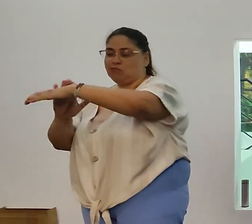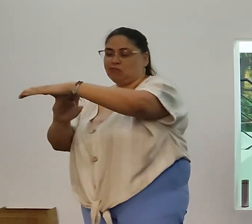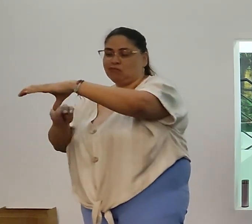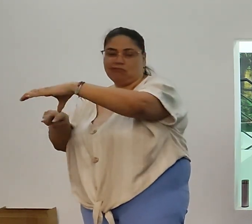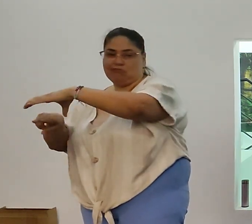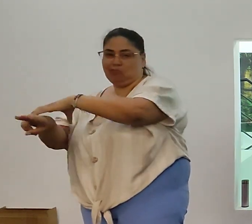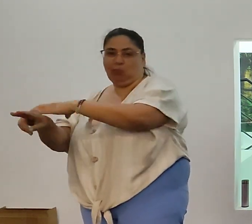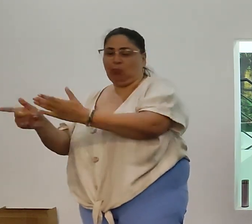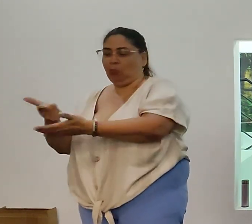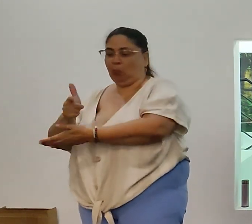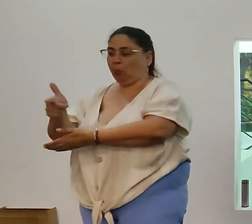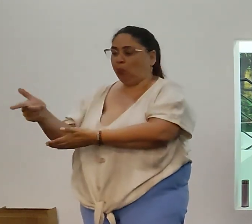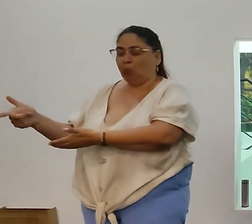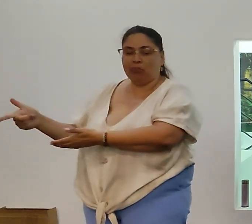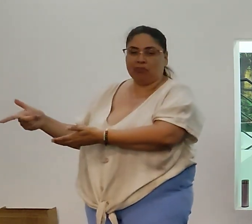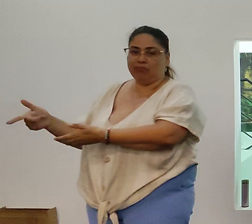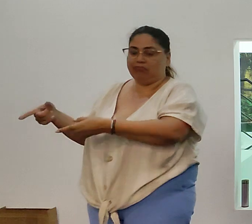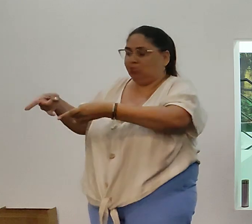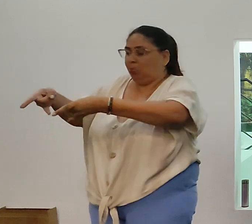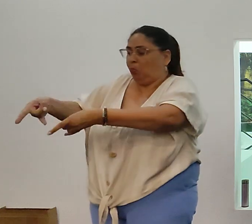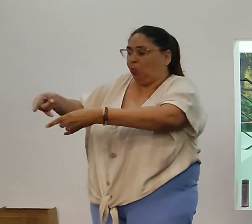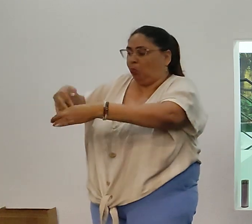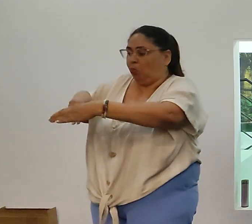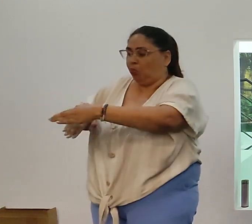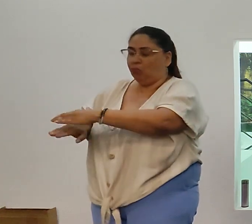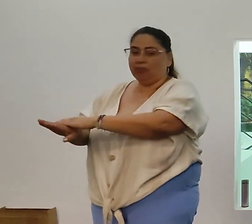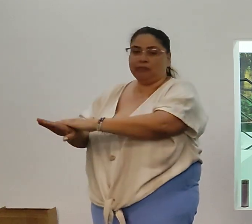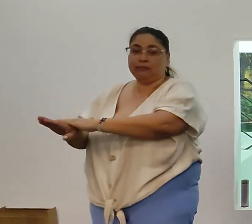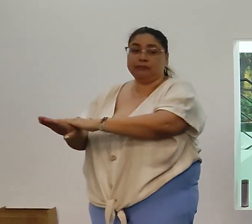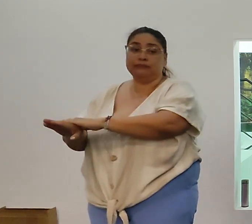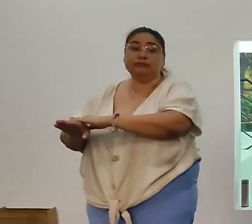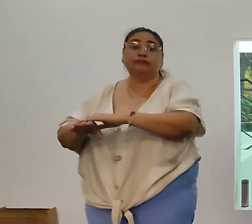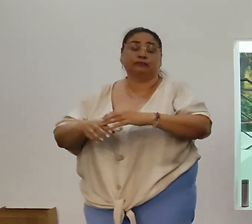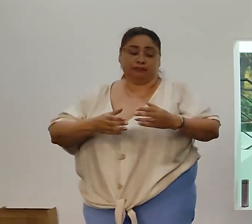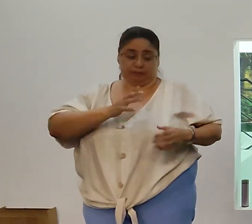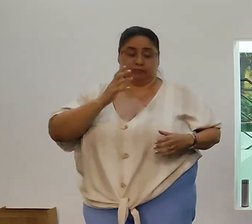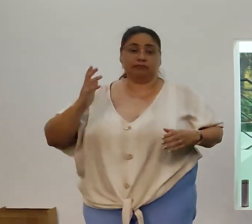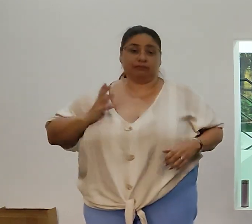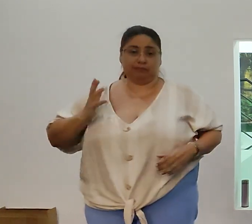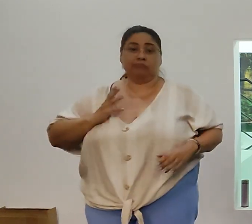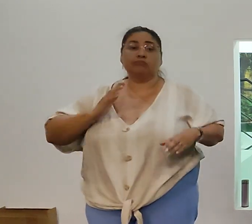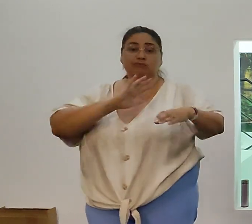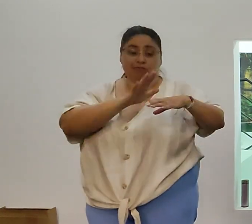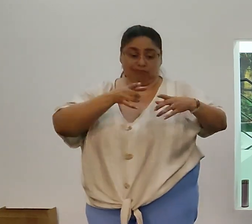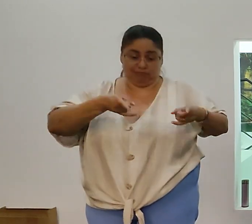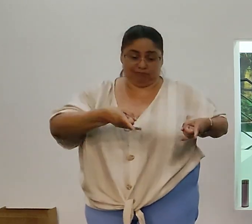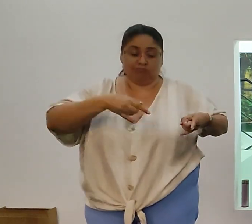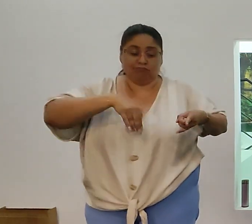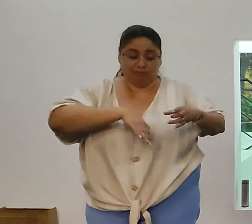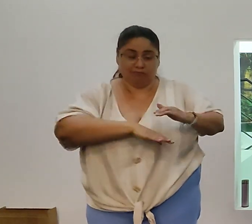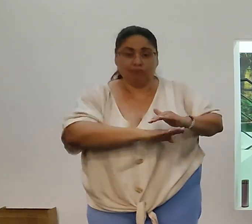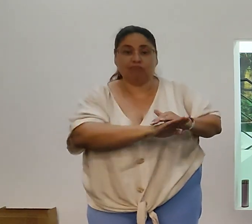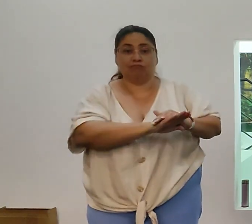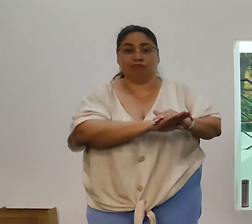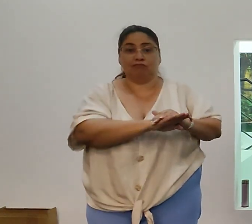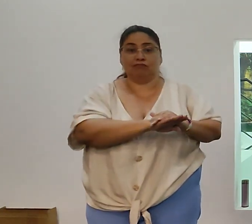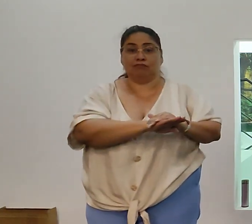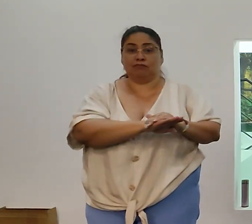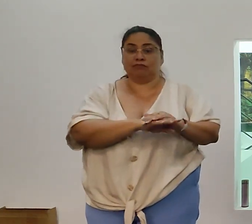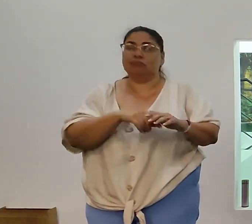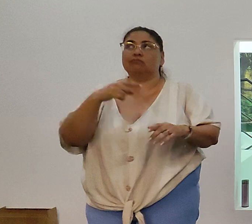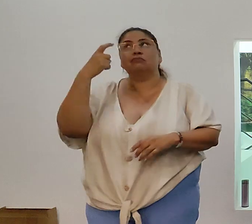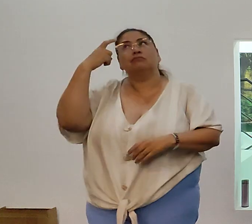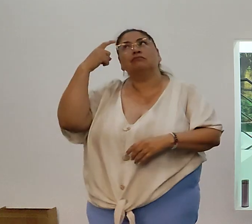o pobre foi sepultado. Ele só cita que o rico foi sepultado. Eu imagino o